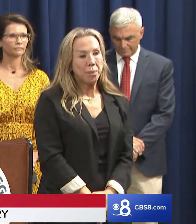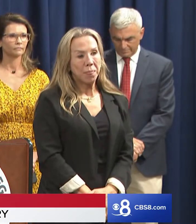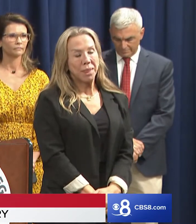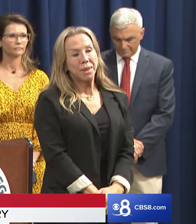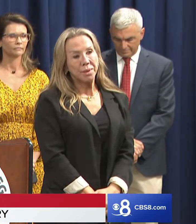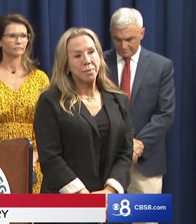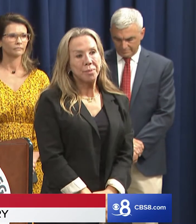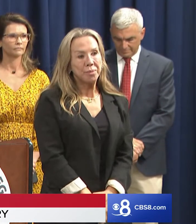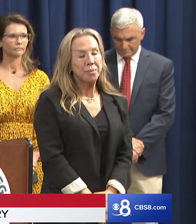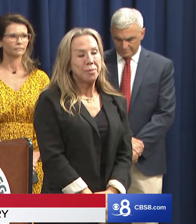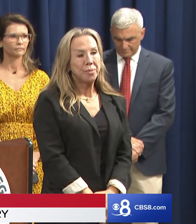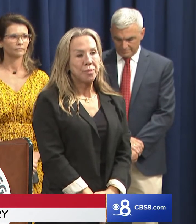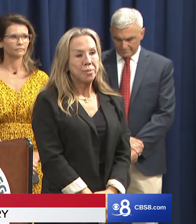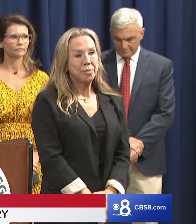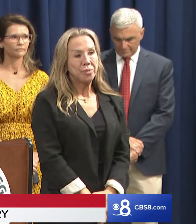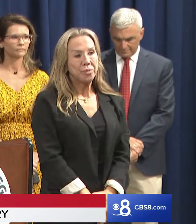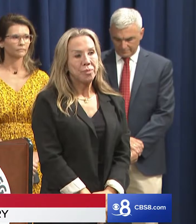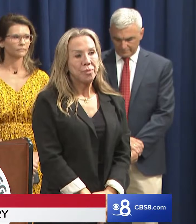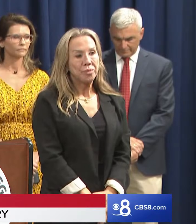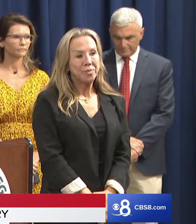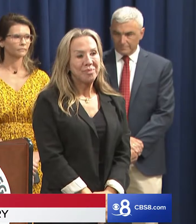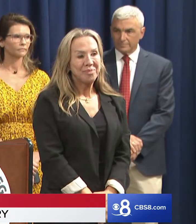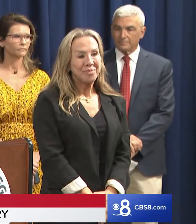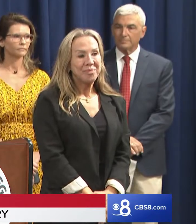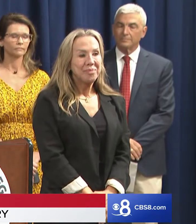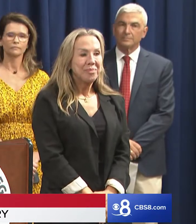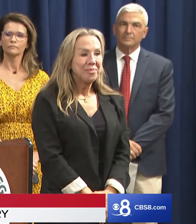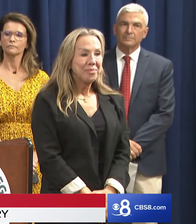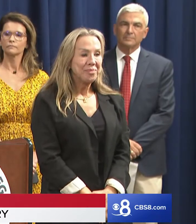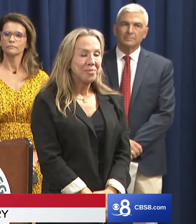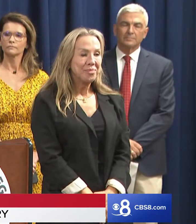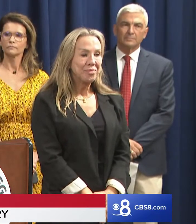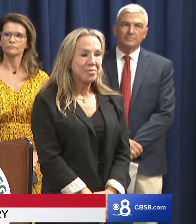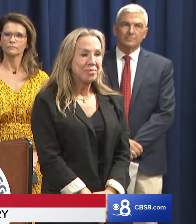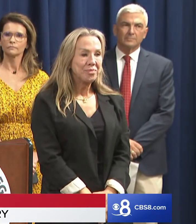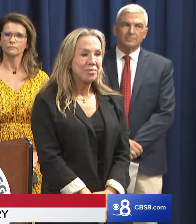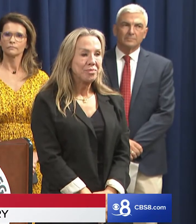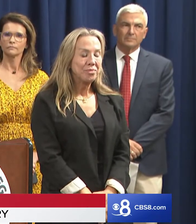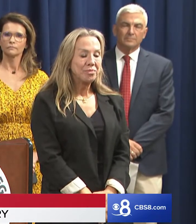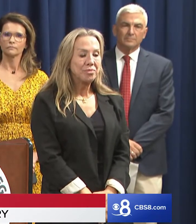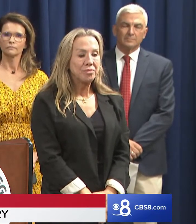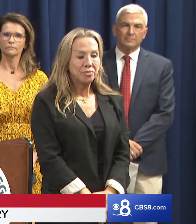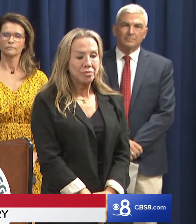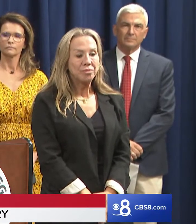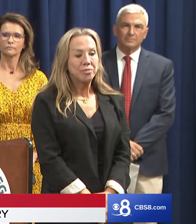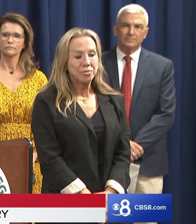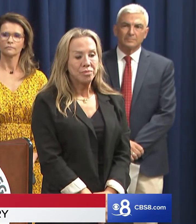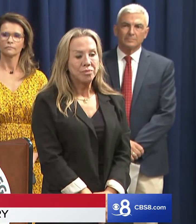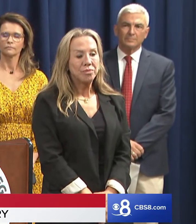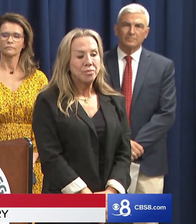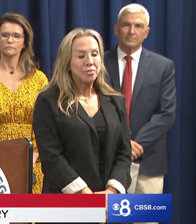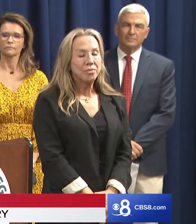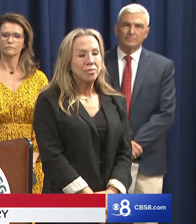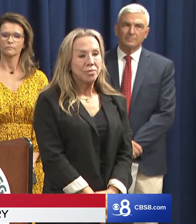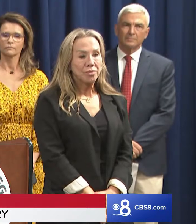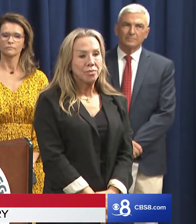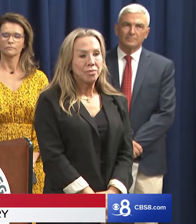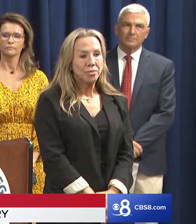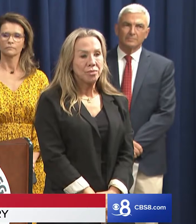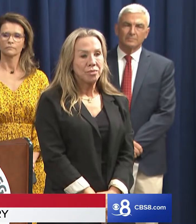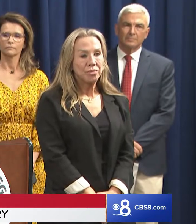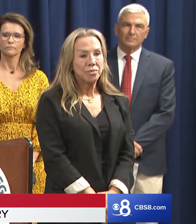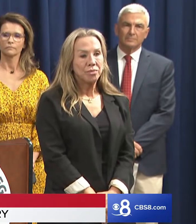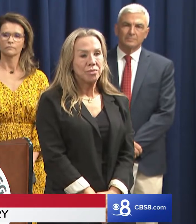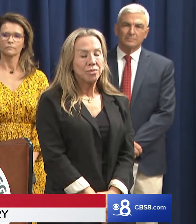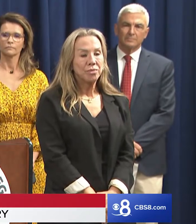o preguntarle a si son inquilinos en diferentes apartamentos, que pregunten de dónde viene el agua, porque